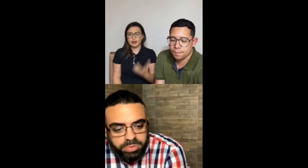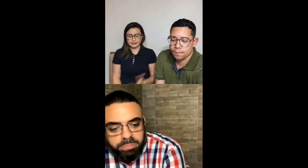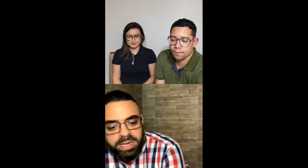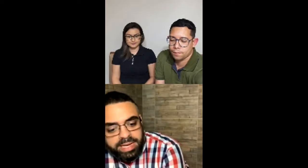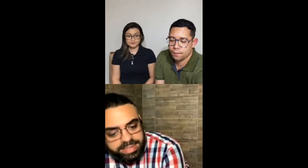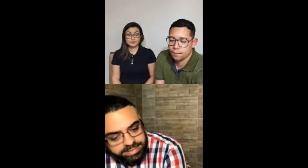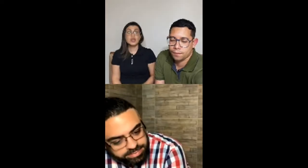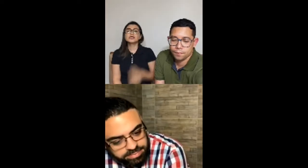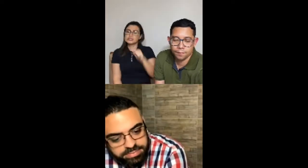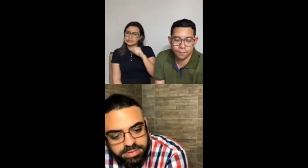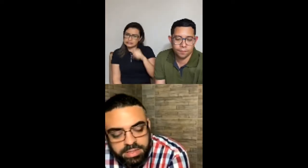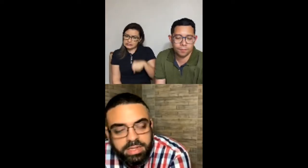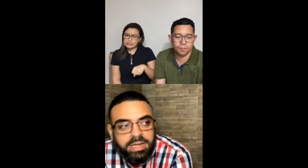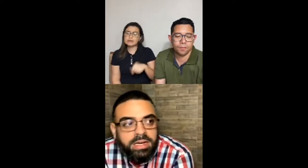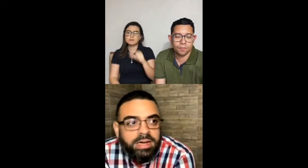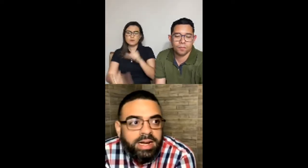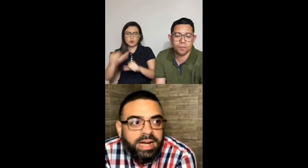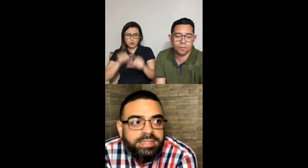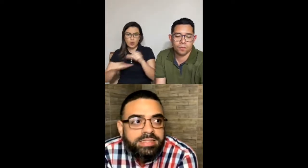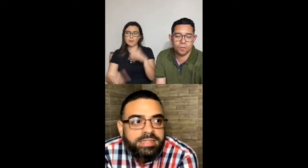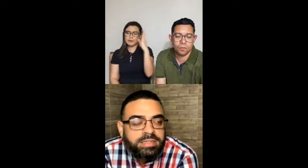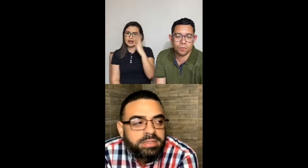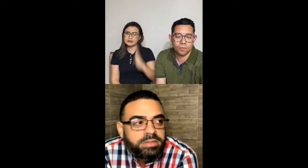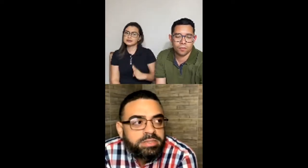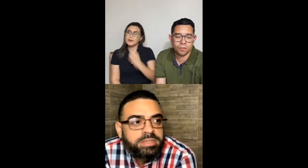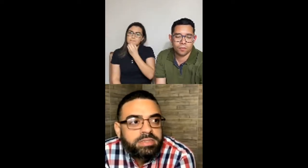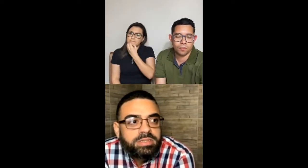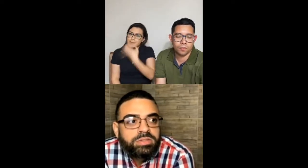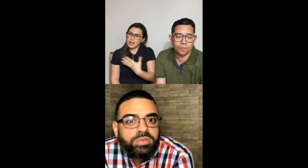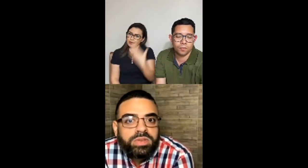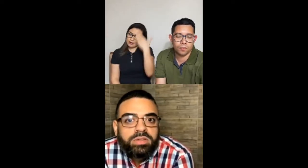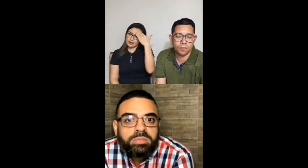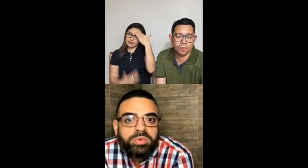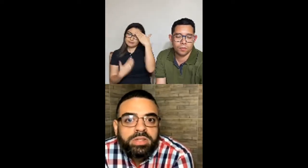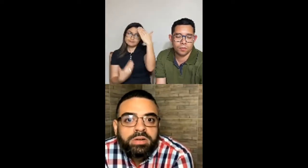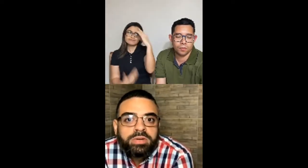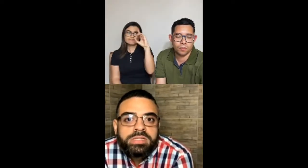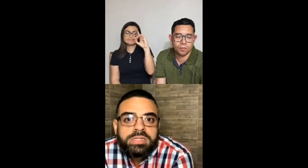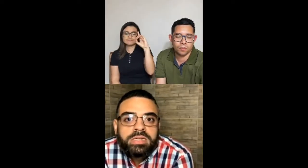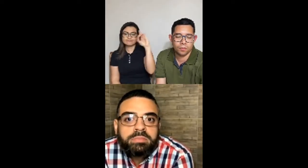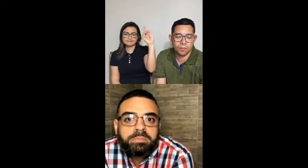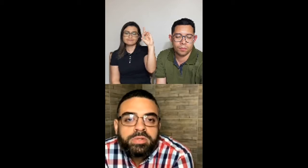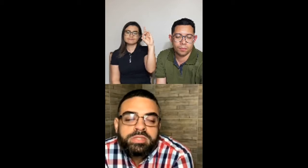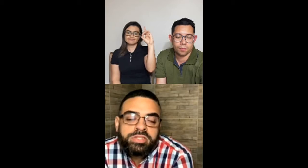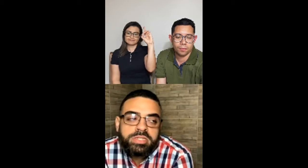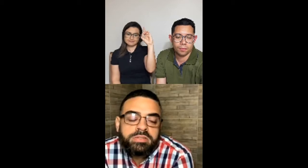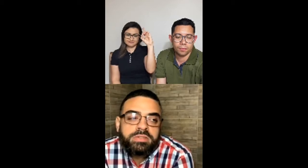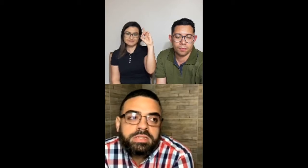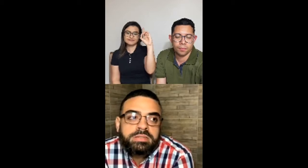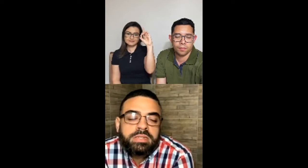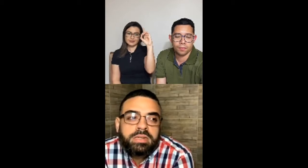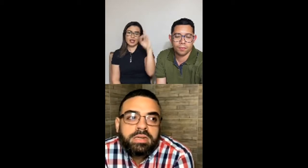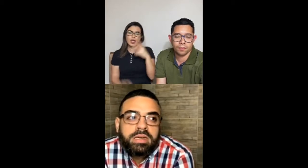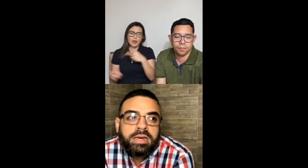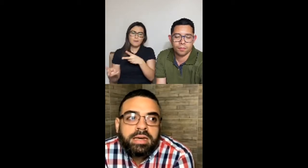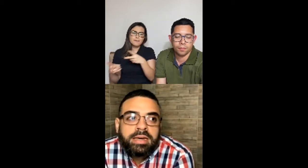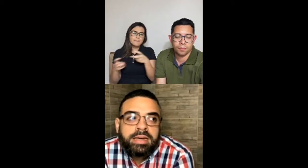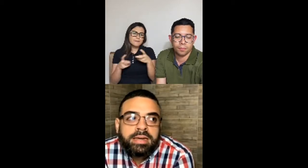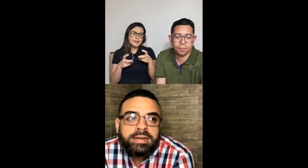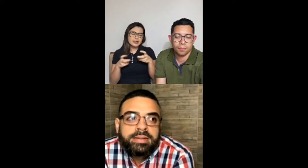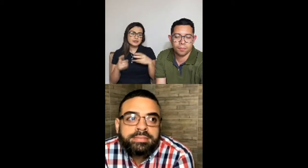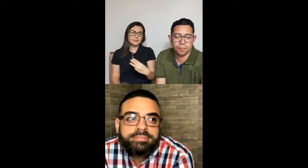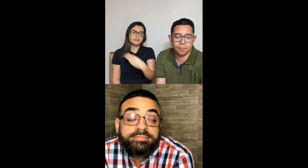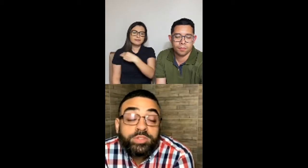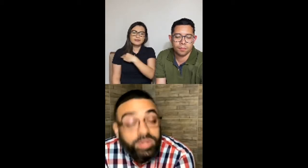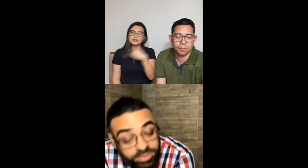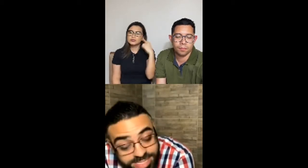Mudou. Mudou muita coisa pro bem. Graças a Deus, assim, eu estou